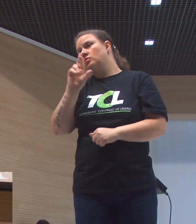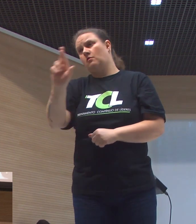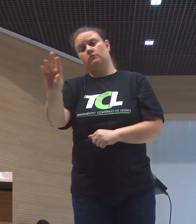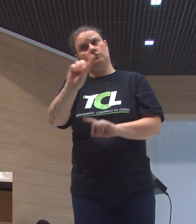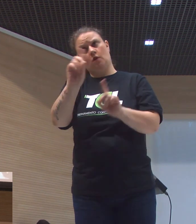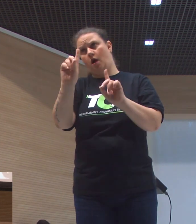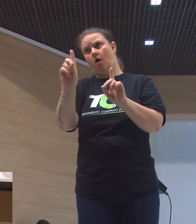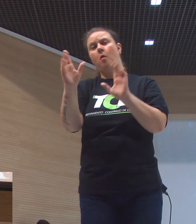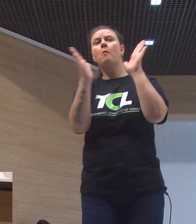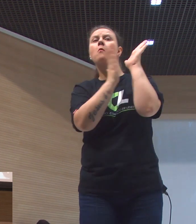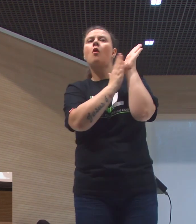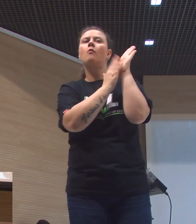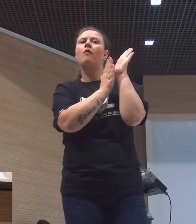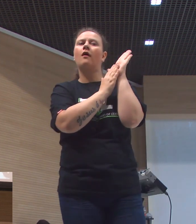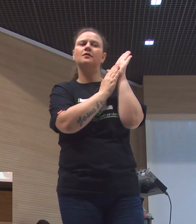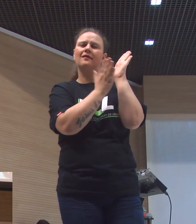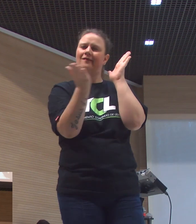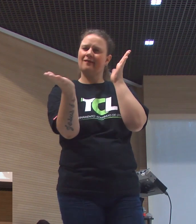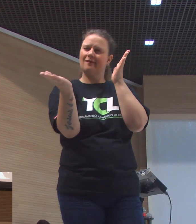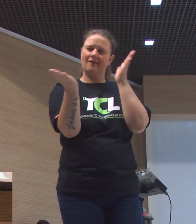tipo de proposta imoral.